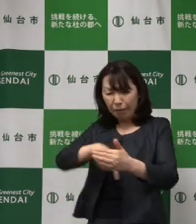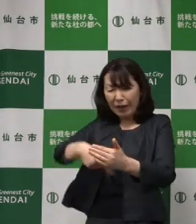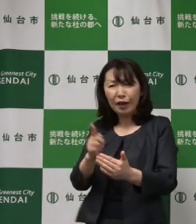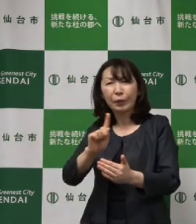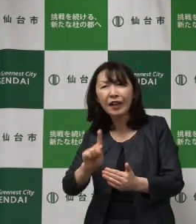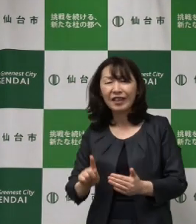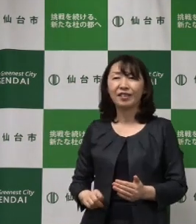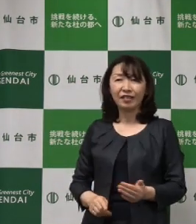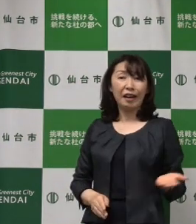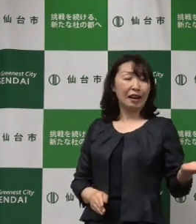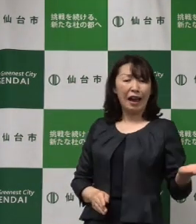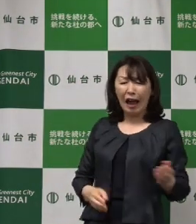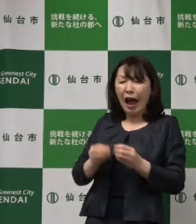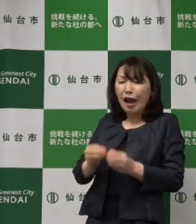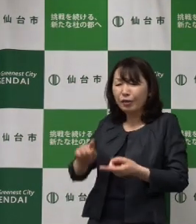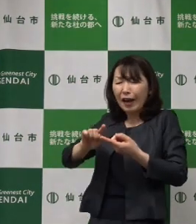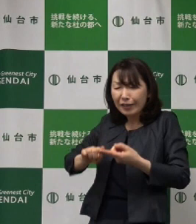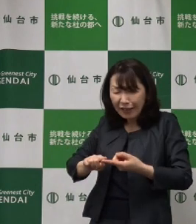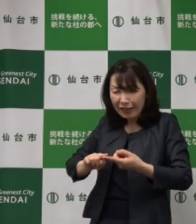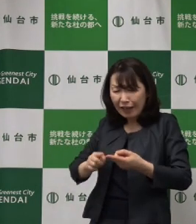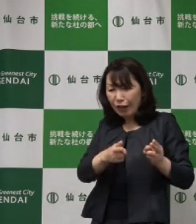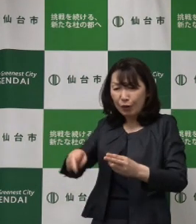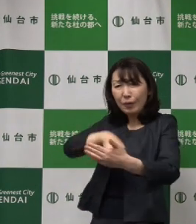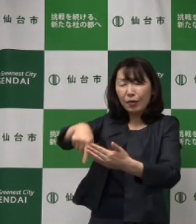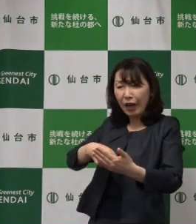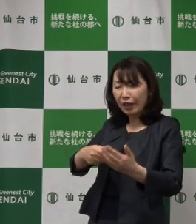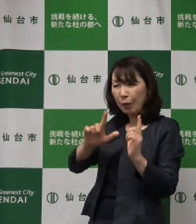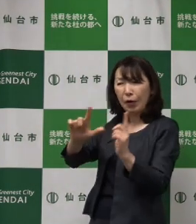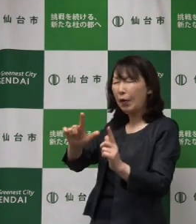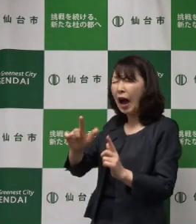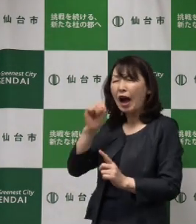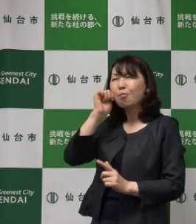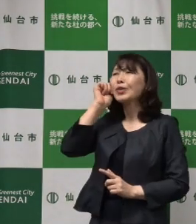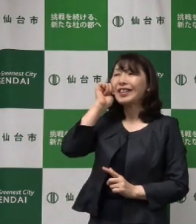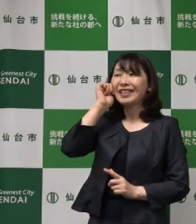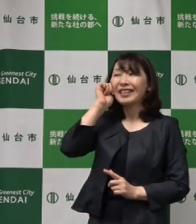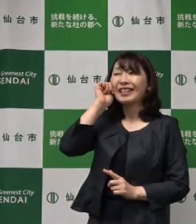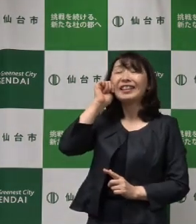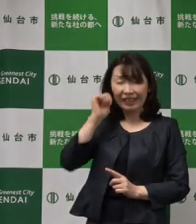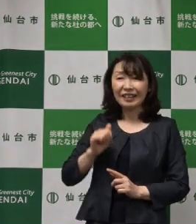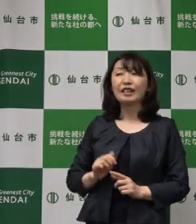なかなか難しいですね。皆様方本当に